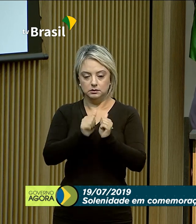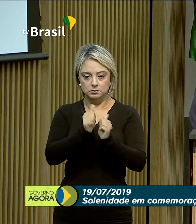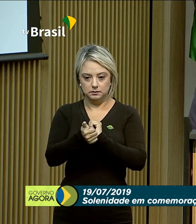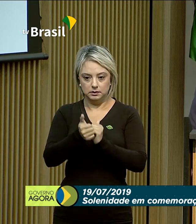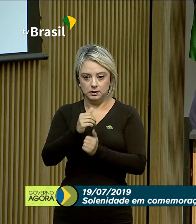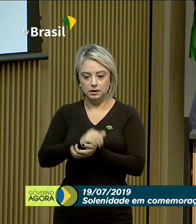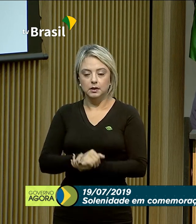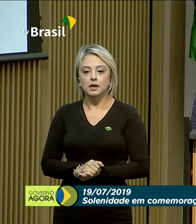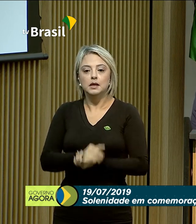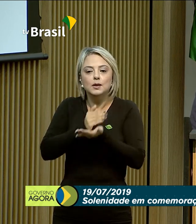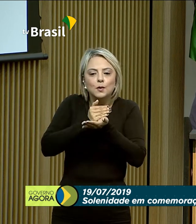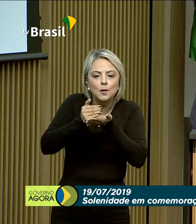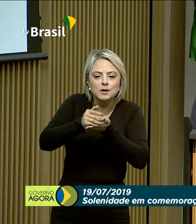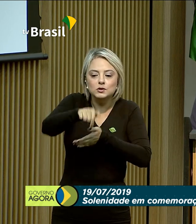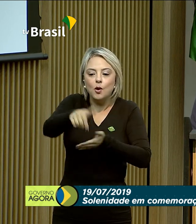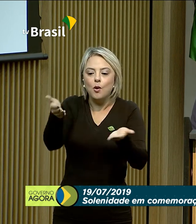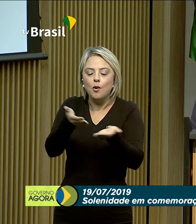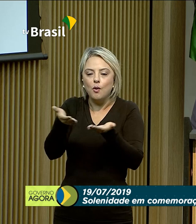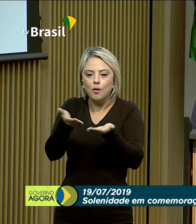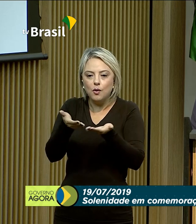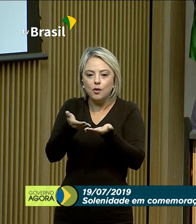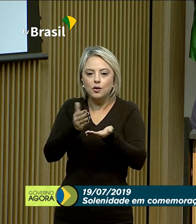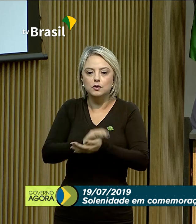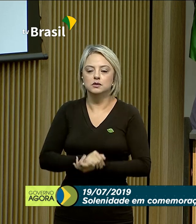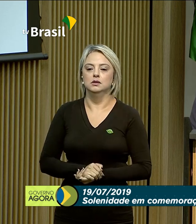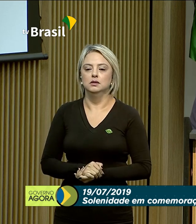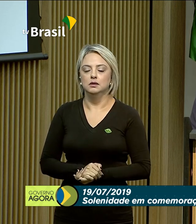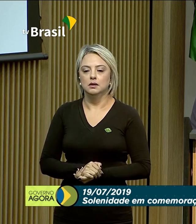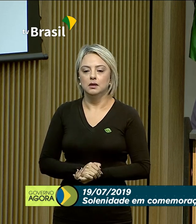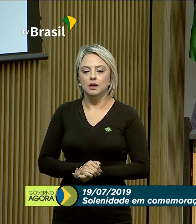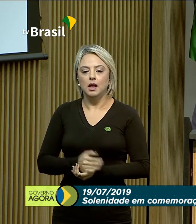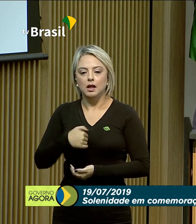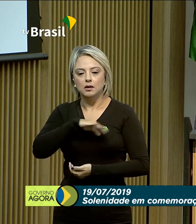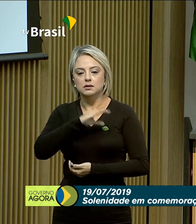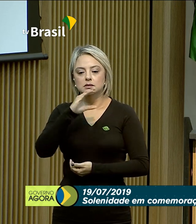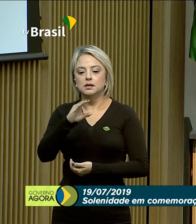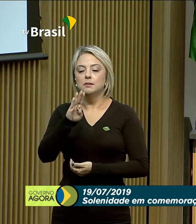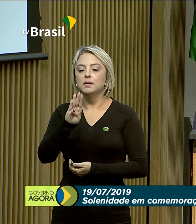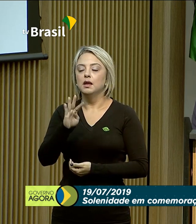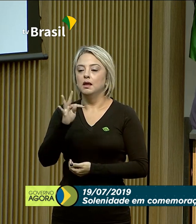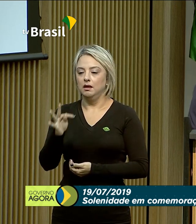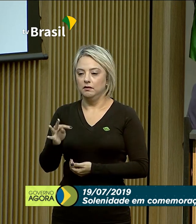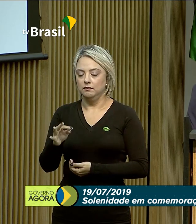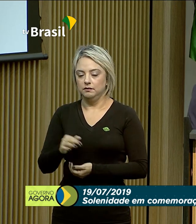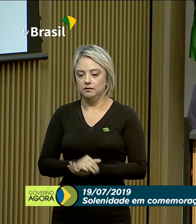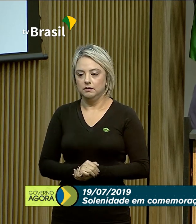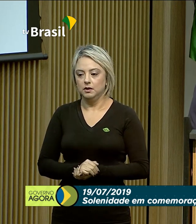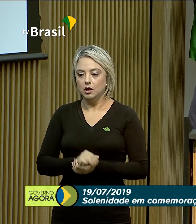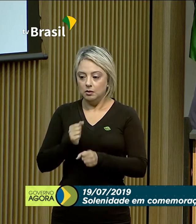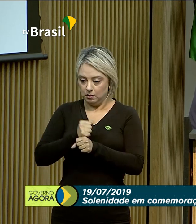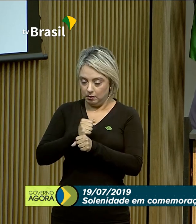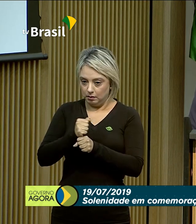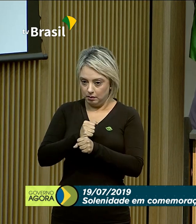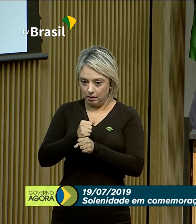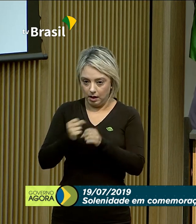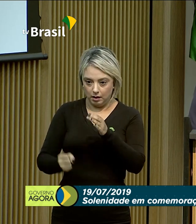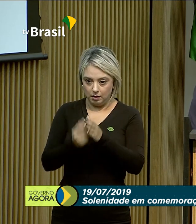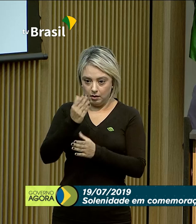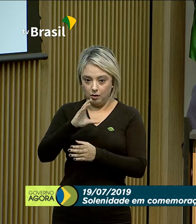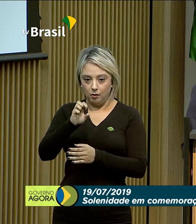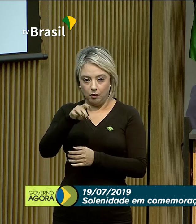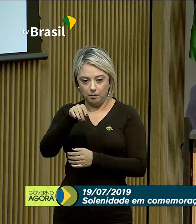CBD, que deu origem à atual Confederação Brasileira de Futebol, a nossa CBF. No mesmo ano, surgiu a